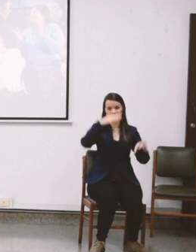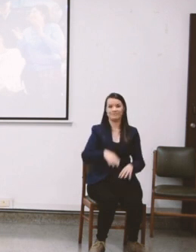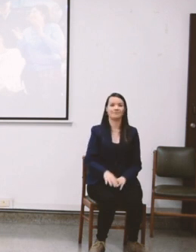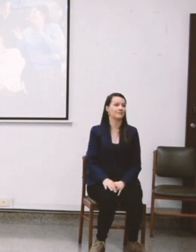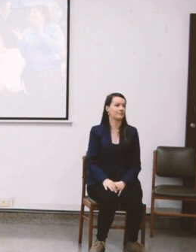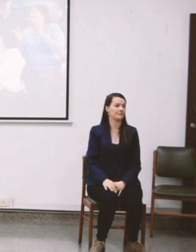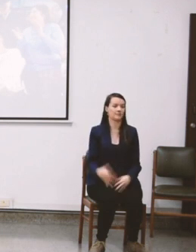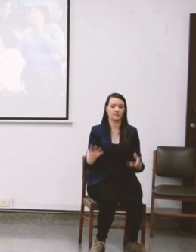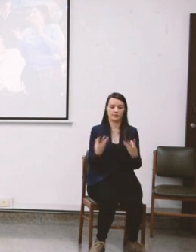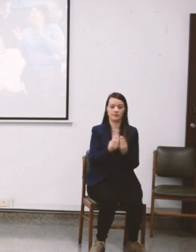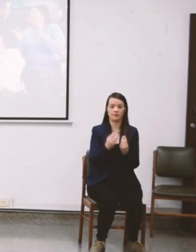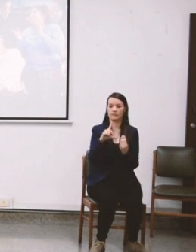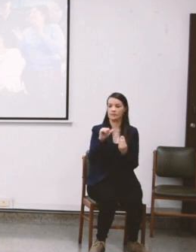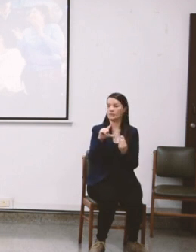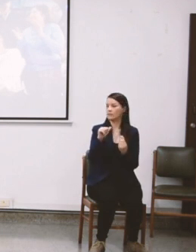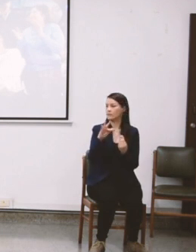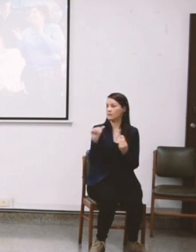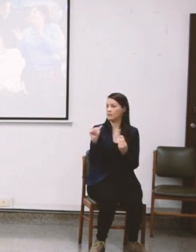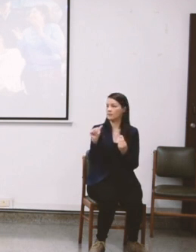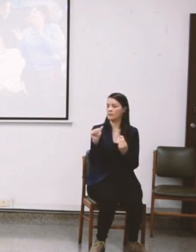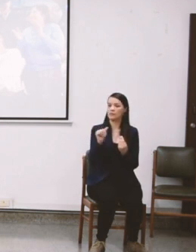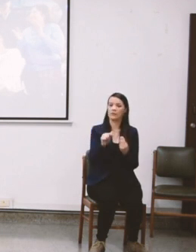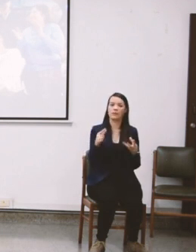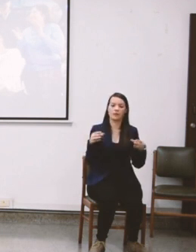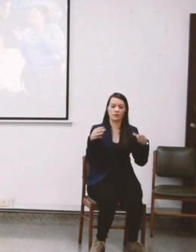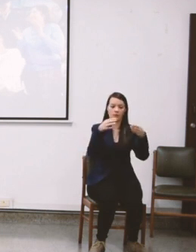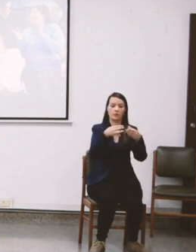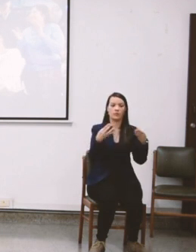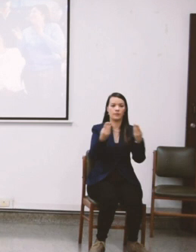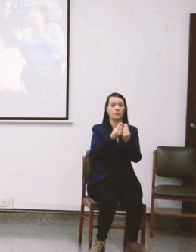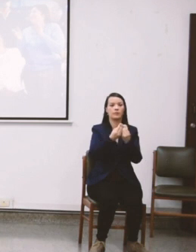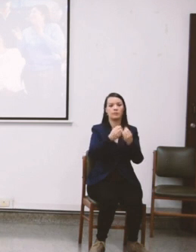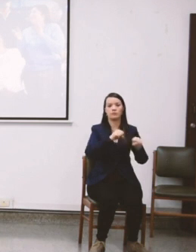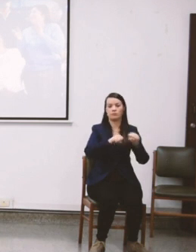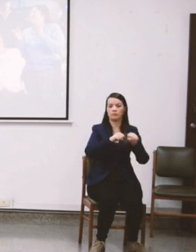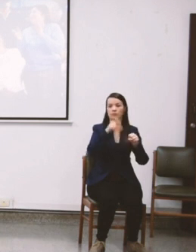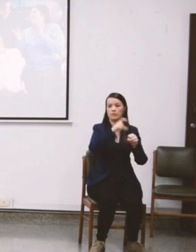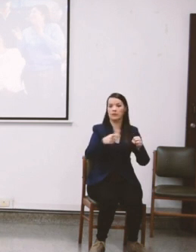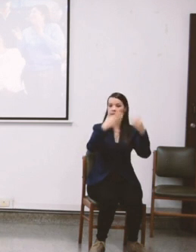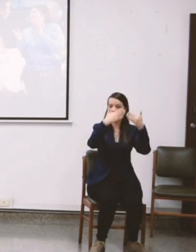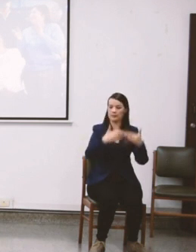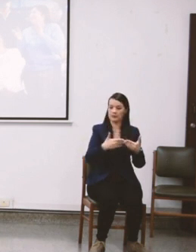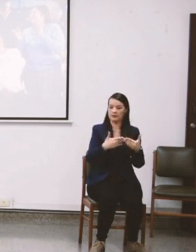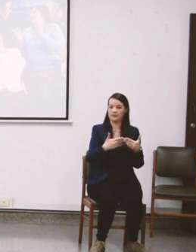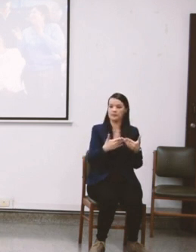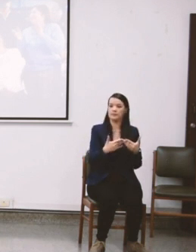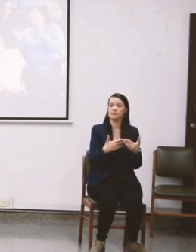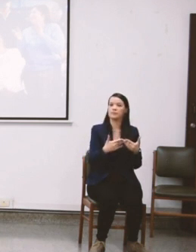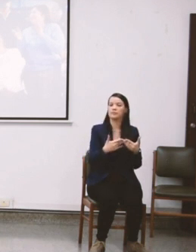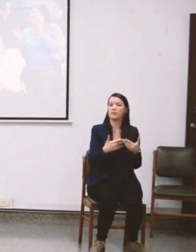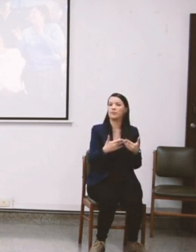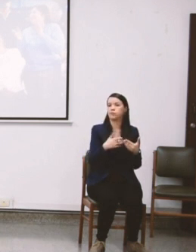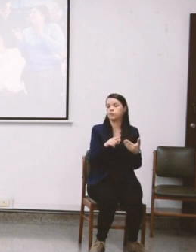Este colectivo La Lata, que precisamente es una agrupación, un colectivo de personas con discapacidad, pero también